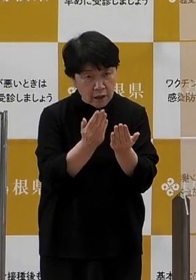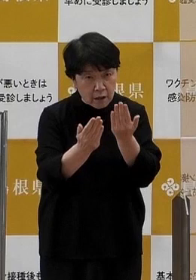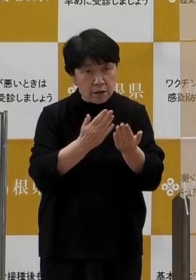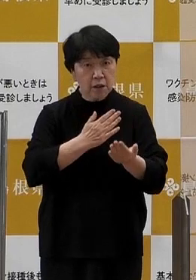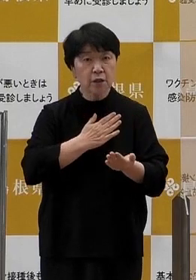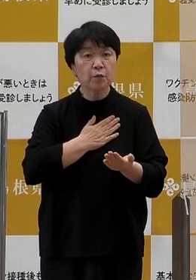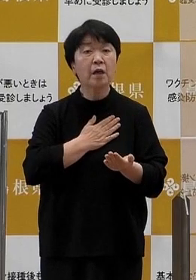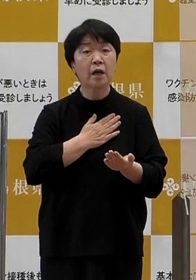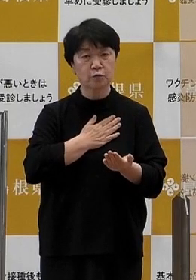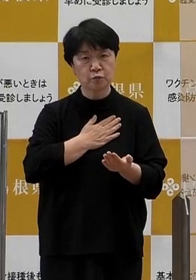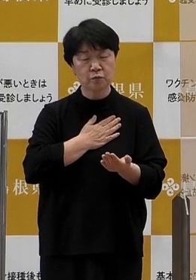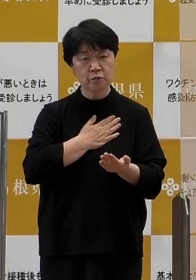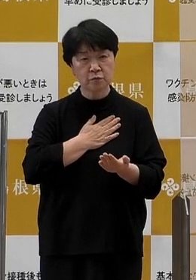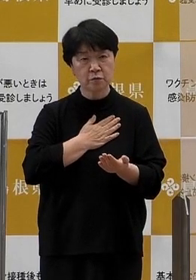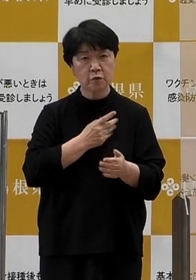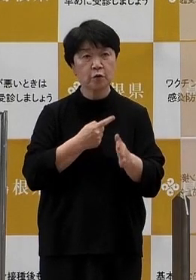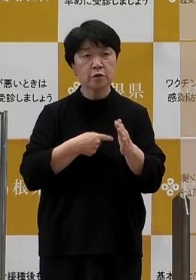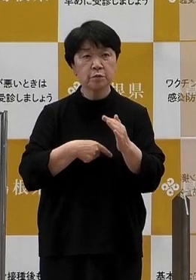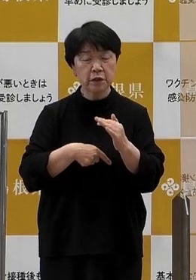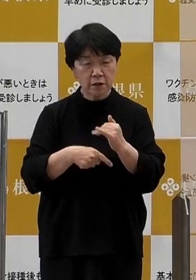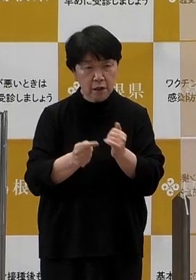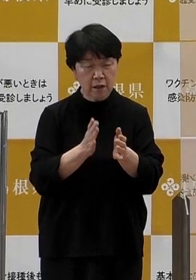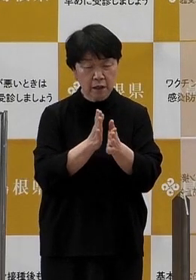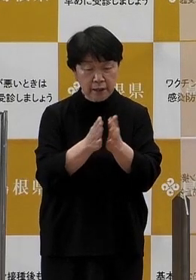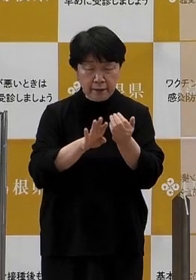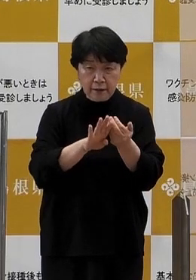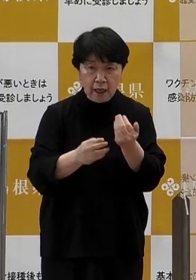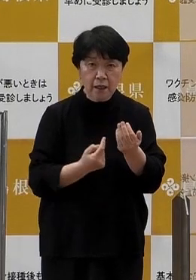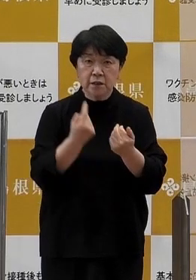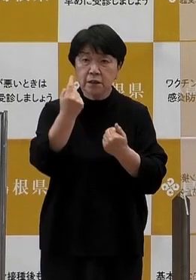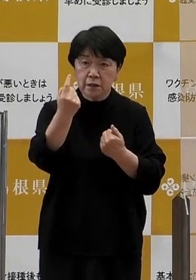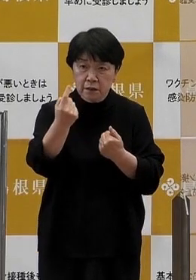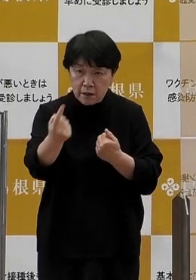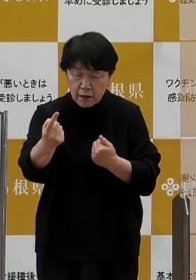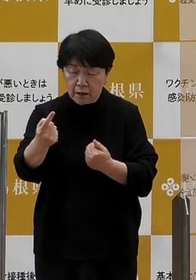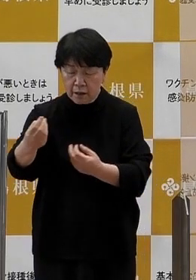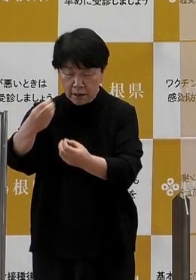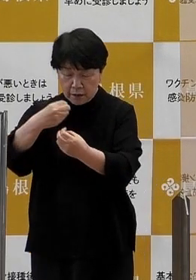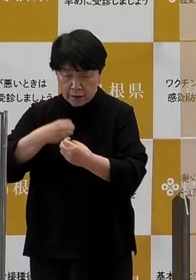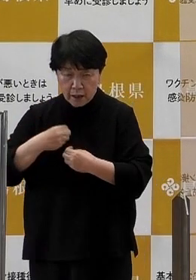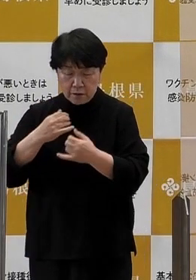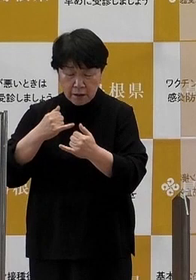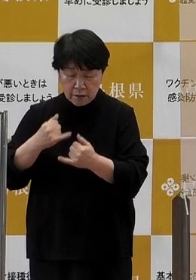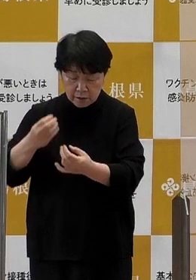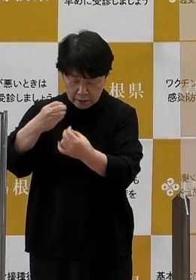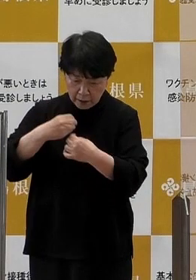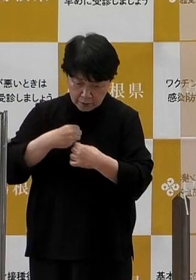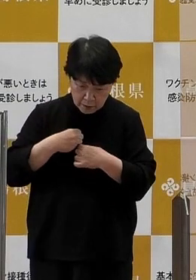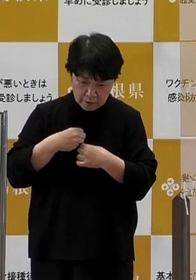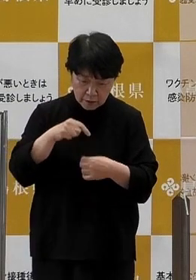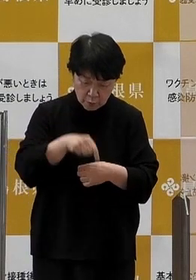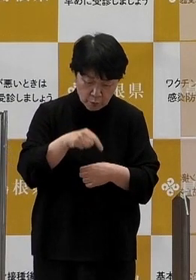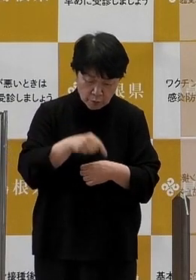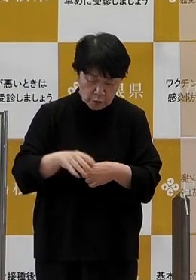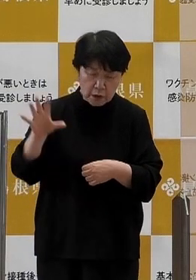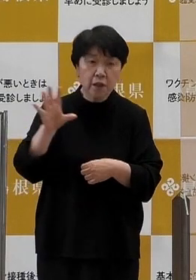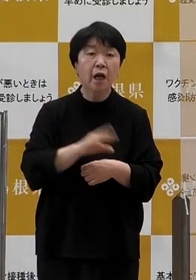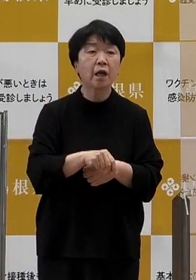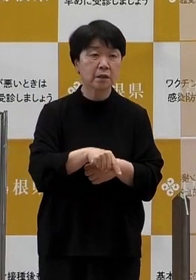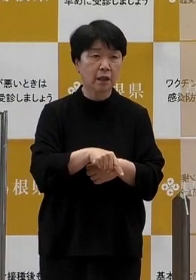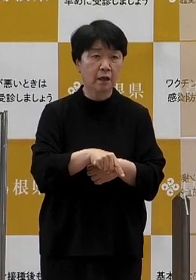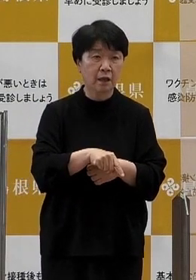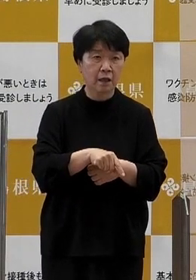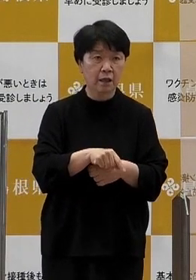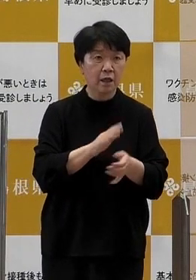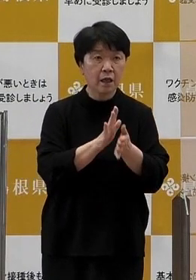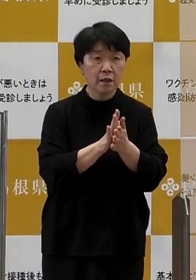生き慣れないところに行って、感染リスクにさらされる、で、感染して帰ってこられるって、県内の感染者数が増えていくってい